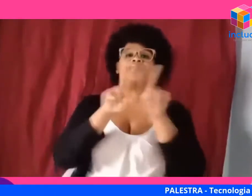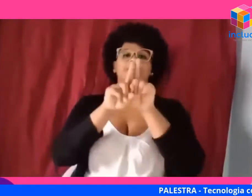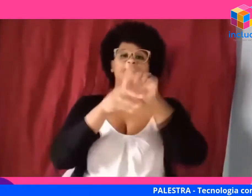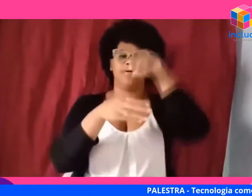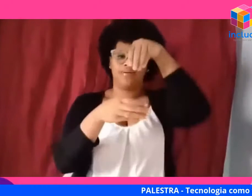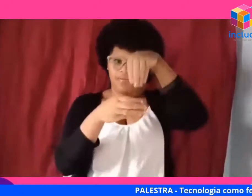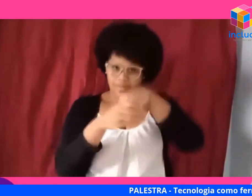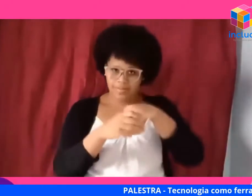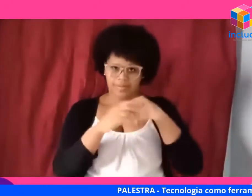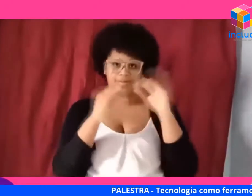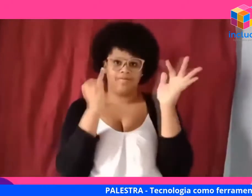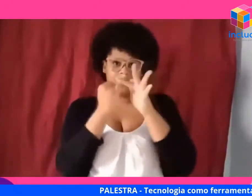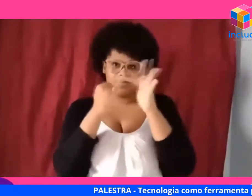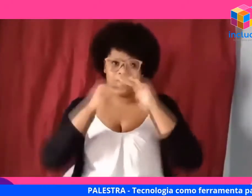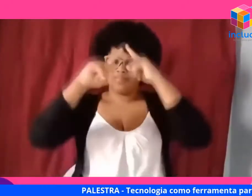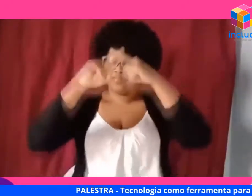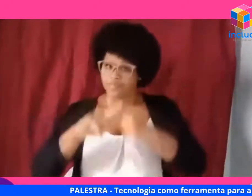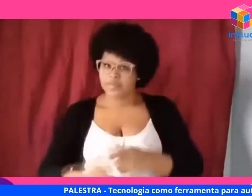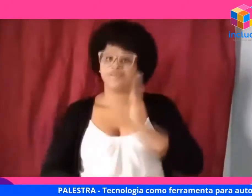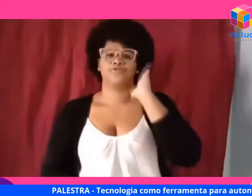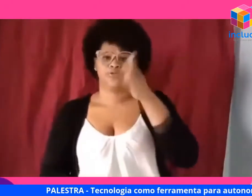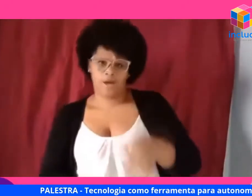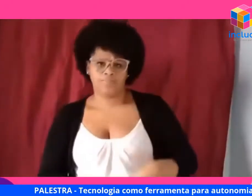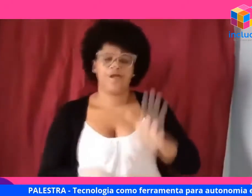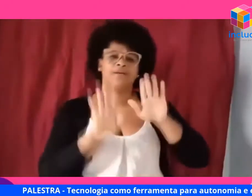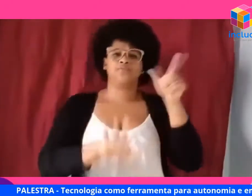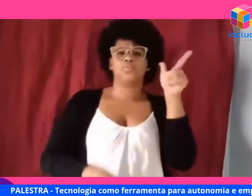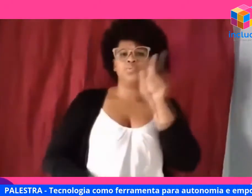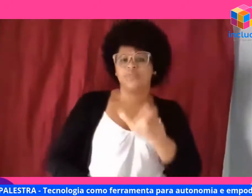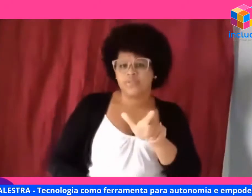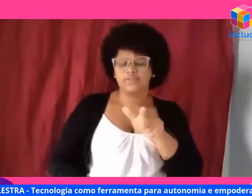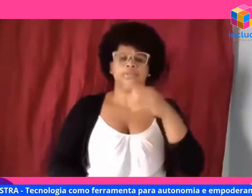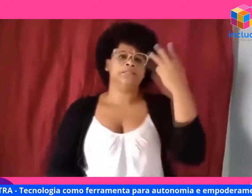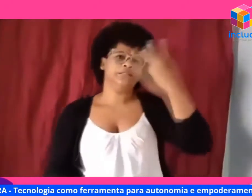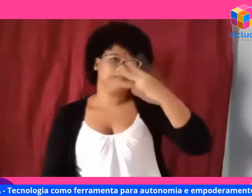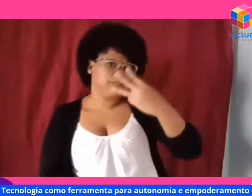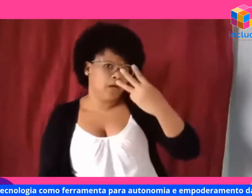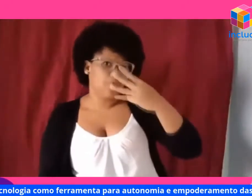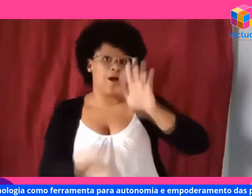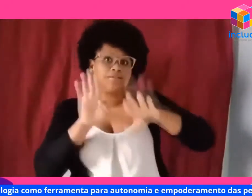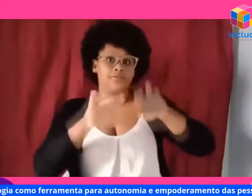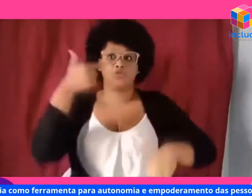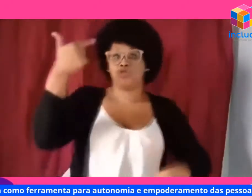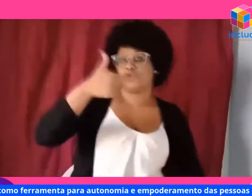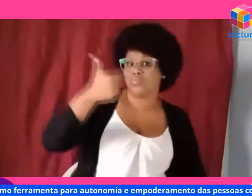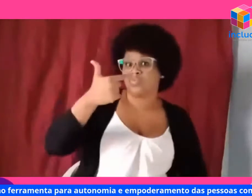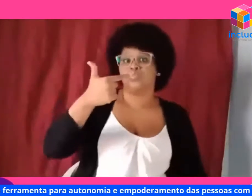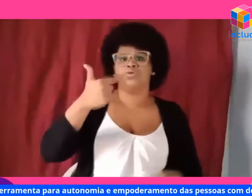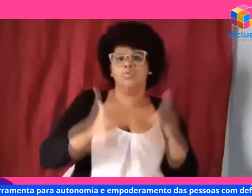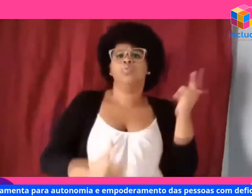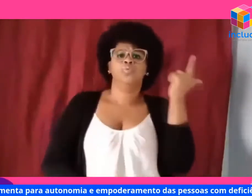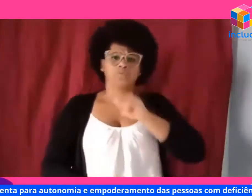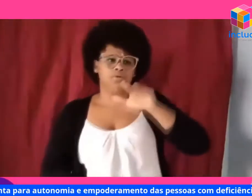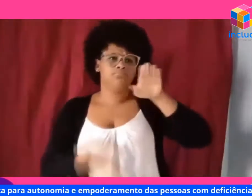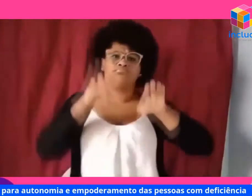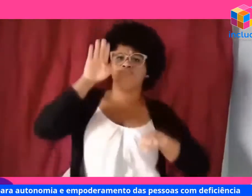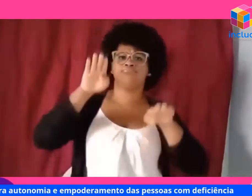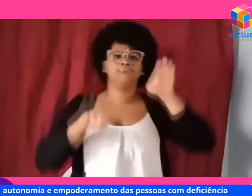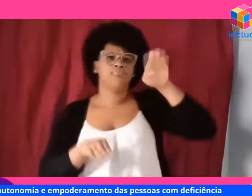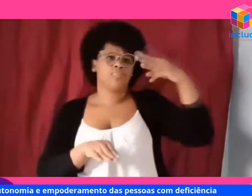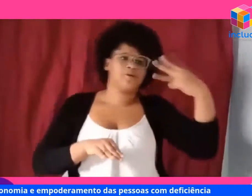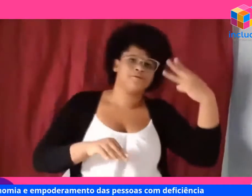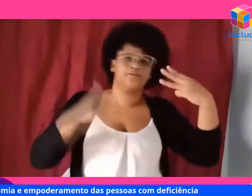Party, campeonatos dentro do IFBA, o Robô IFBA, já participei, conquistamos o terceiro lugar, às vezes era o segundo